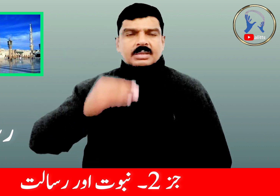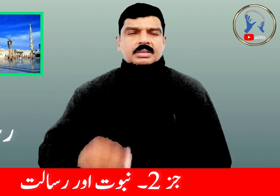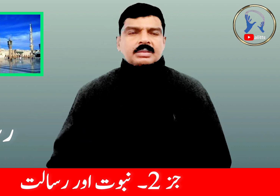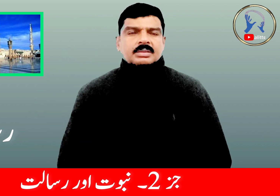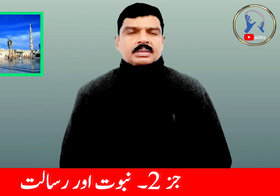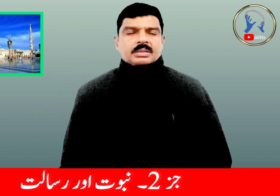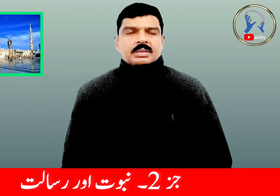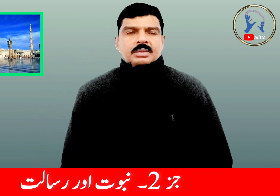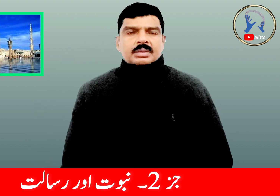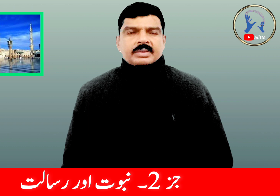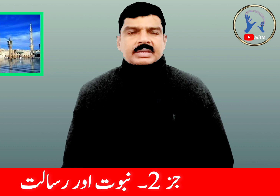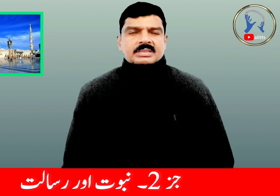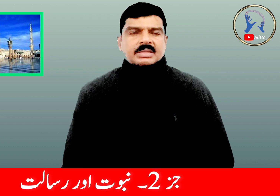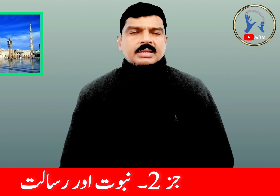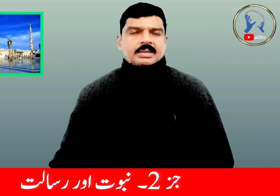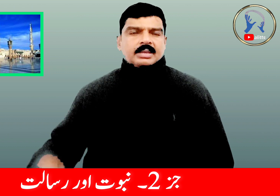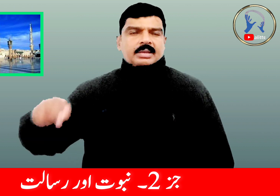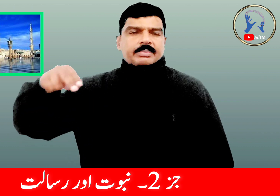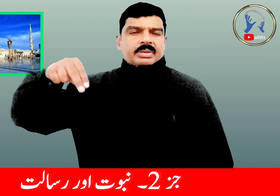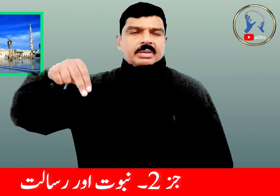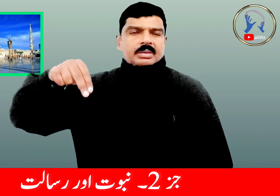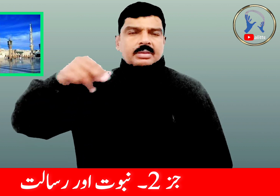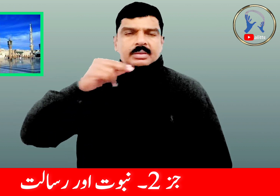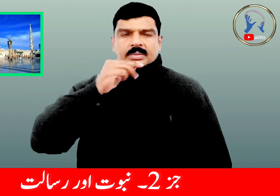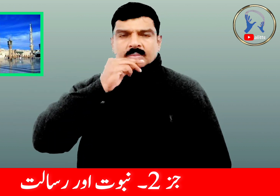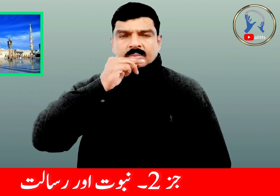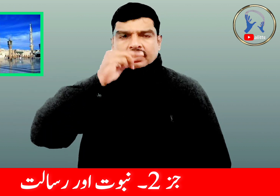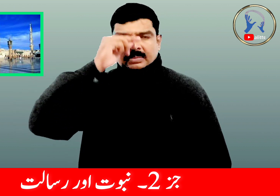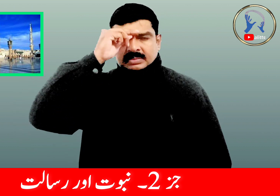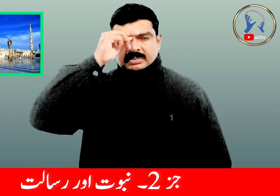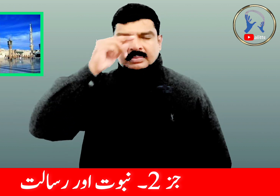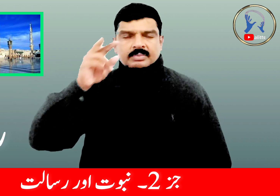رسالت، ایسے ہی نبی،